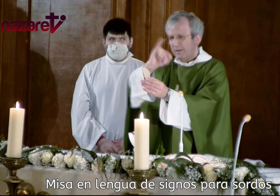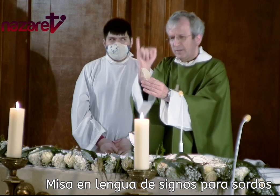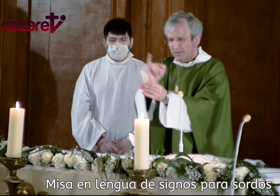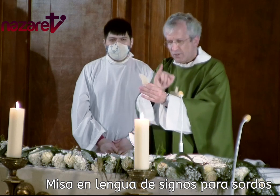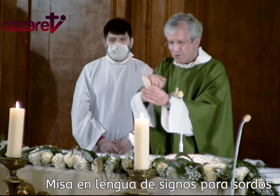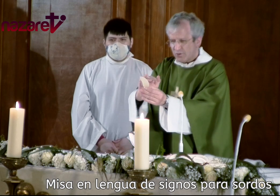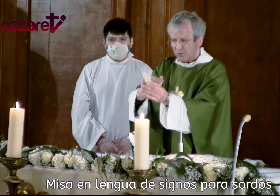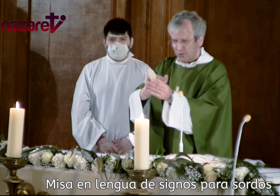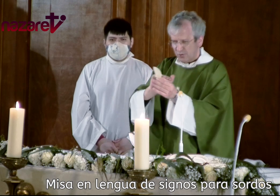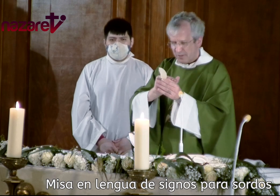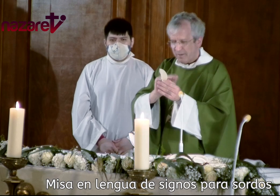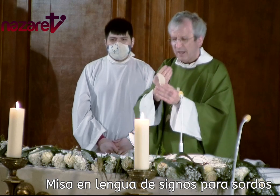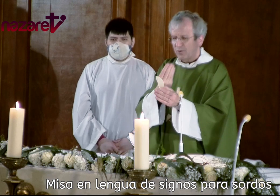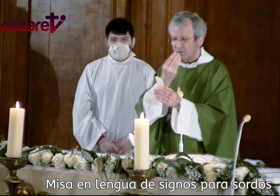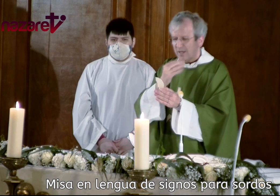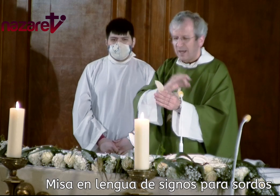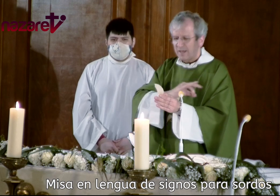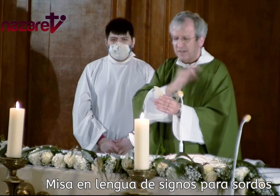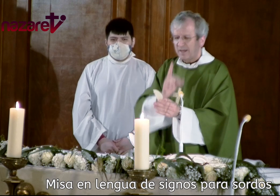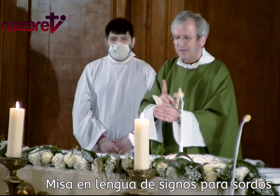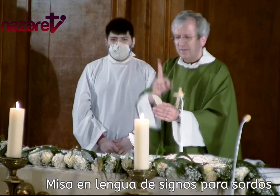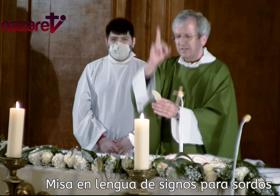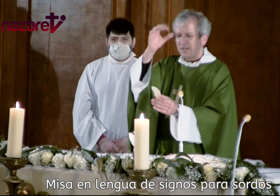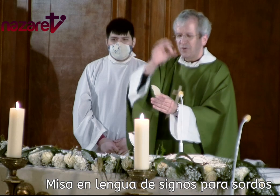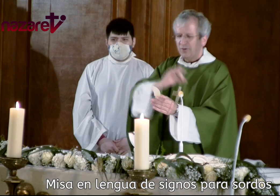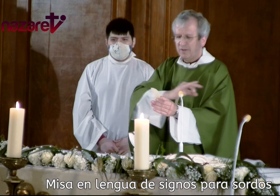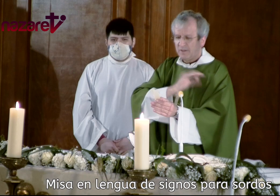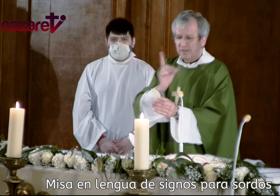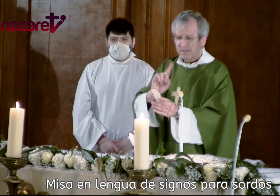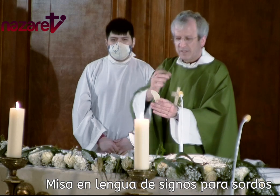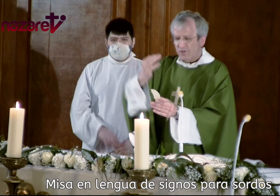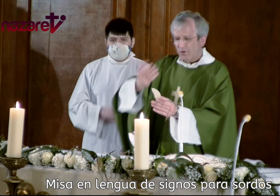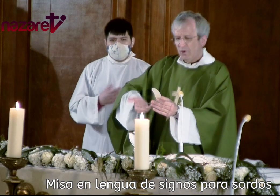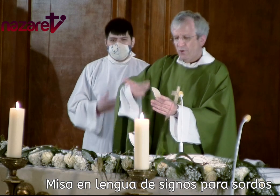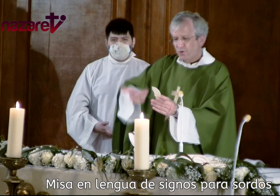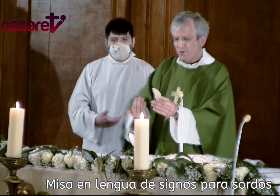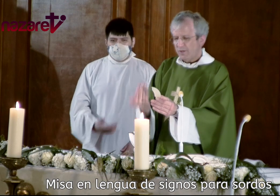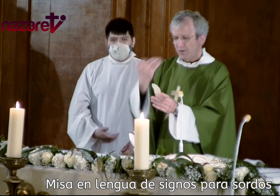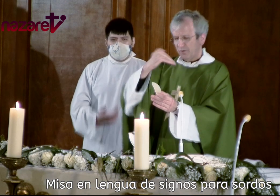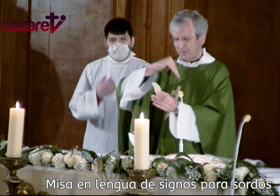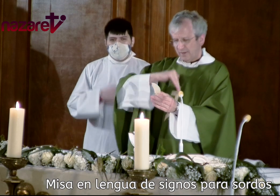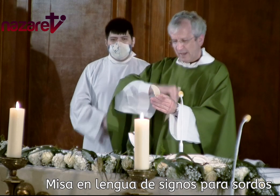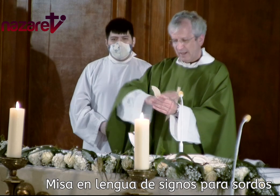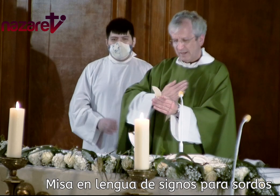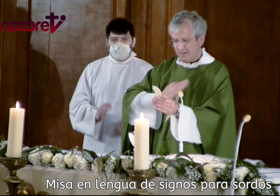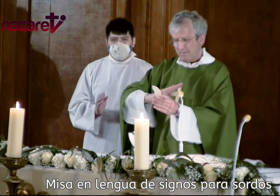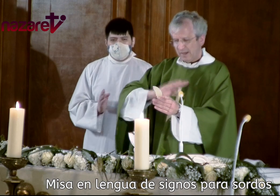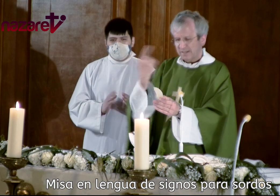dichosos los invitados a la cena del señor señor no soy digno de que entres en mi casa